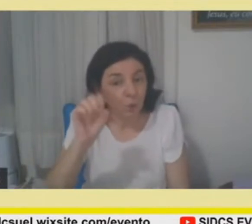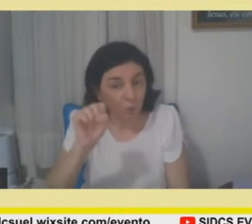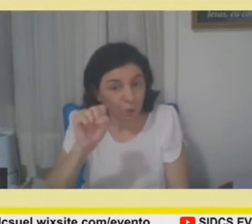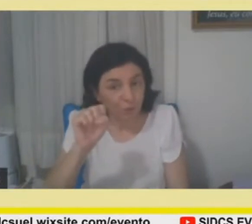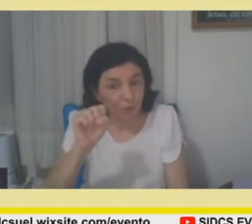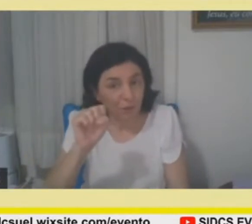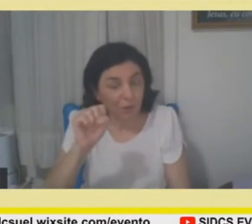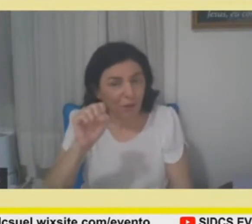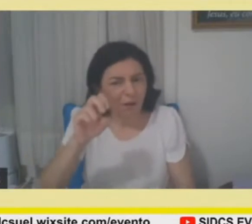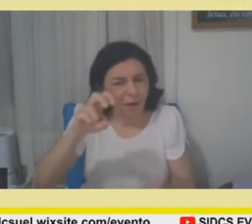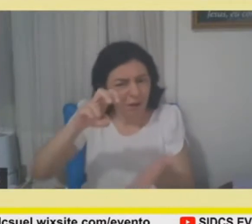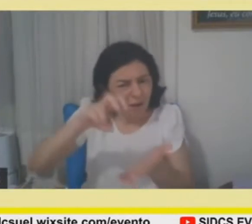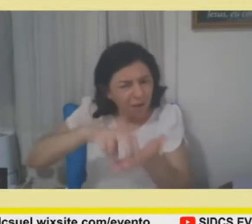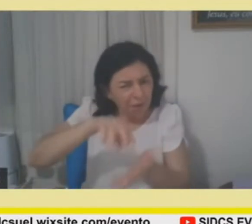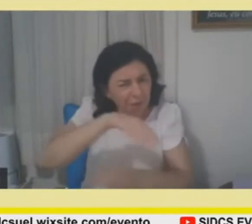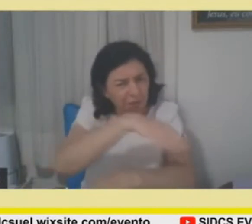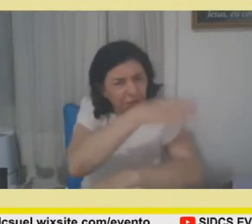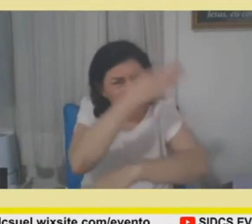Números